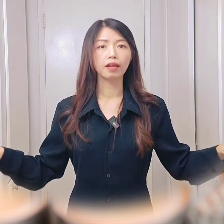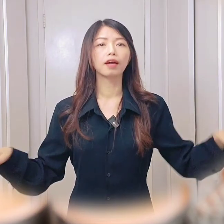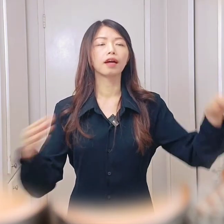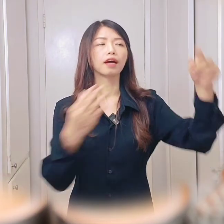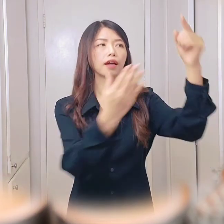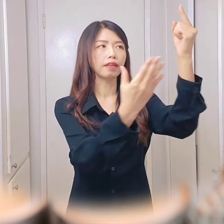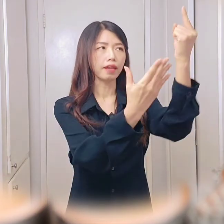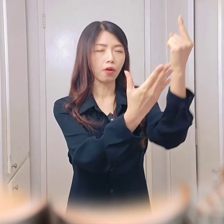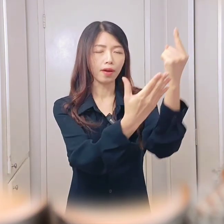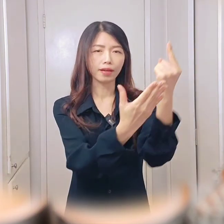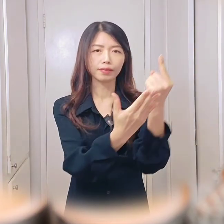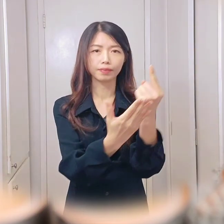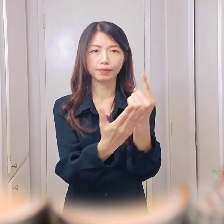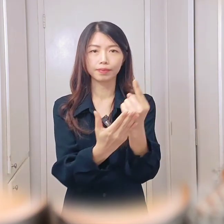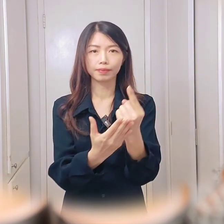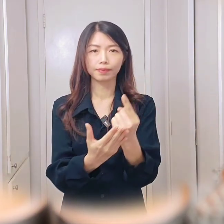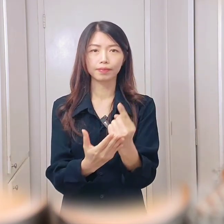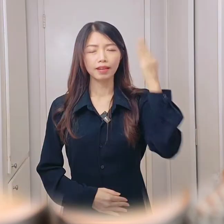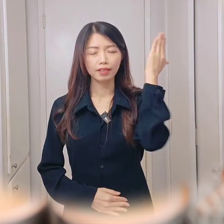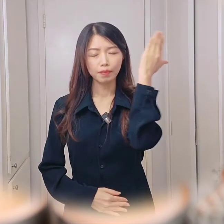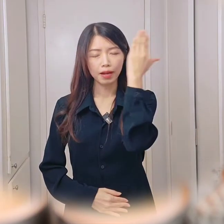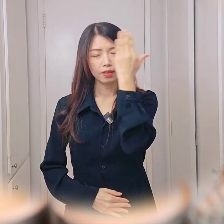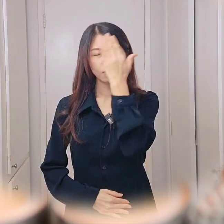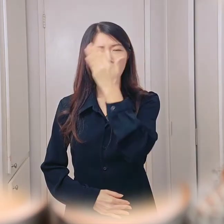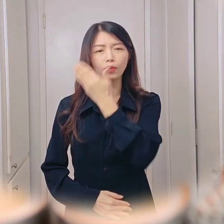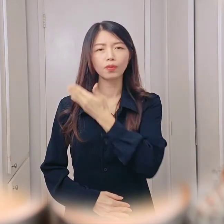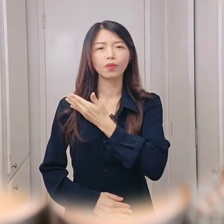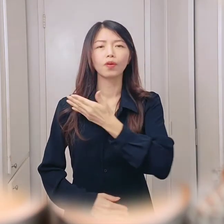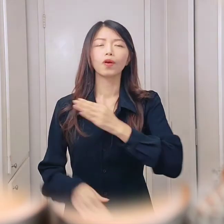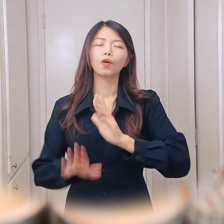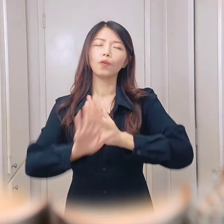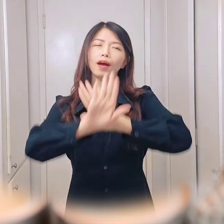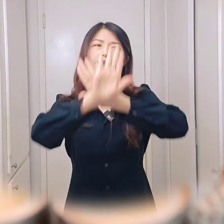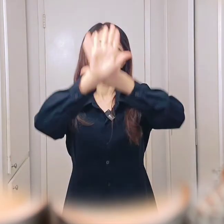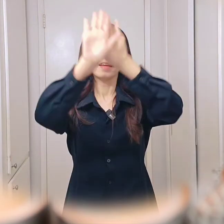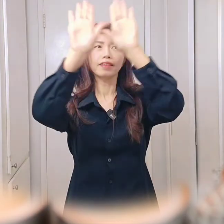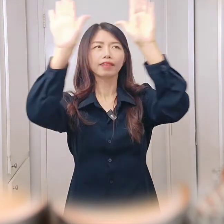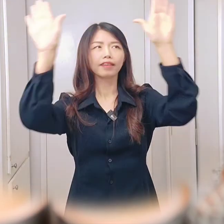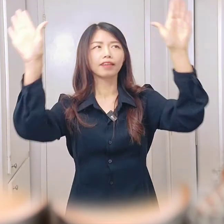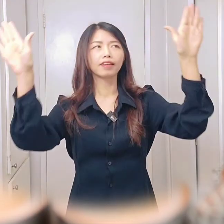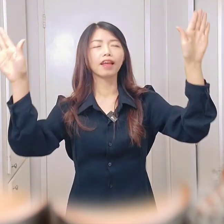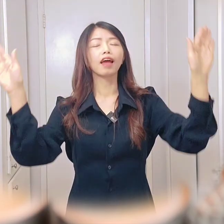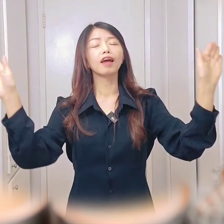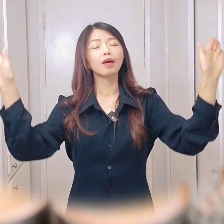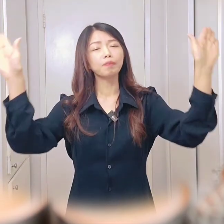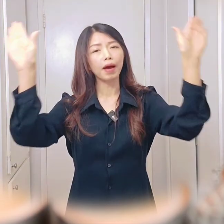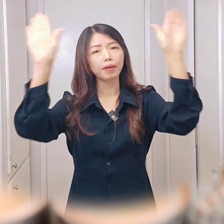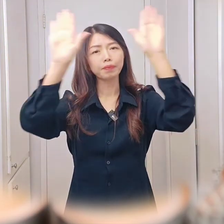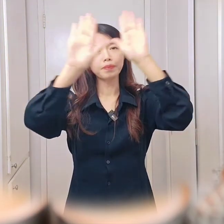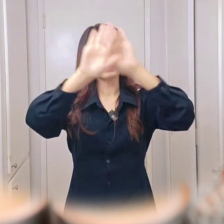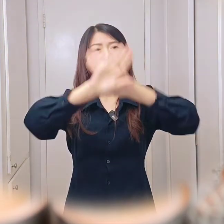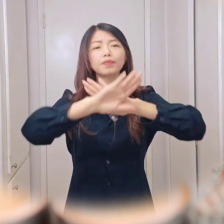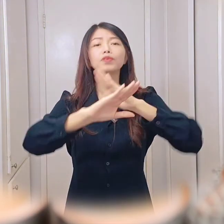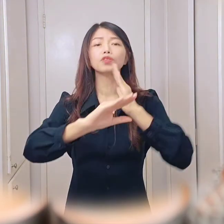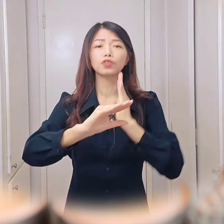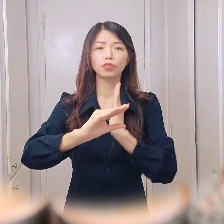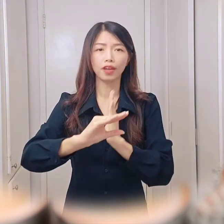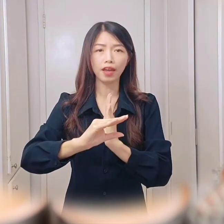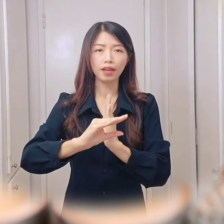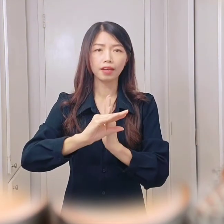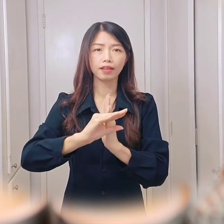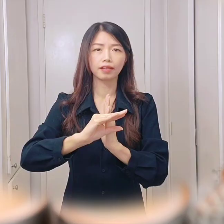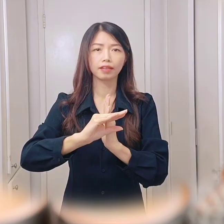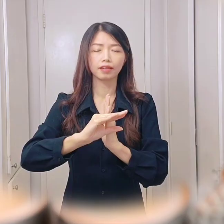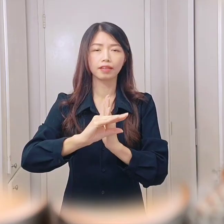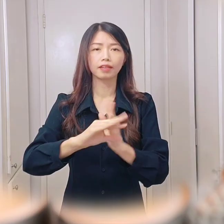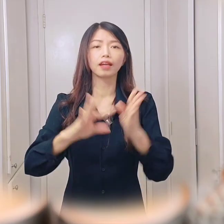무천사 내려와. 그 맑고 환한 밤